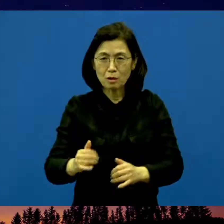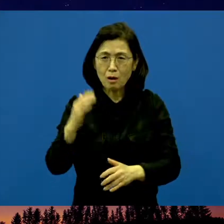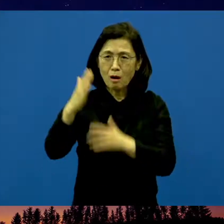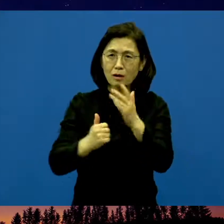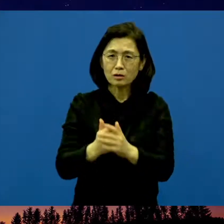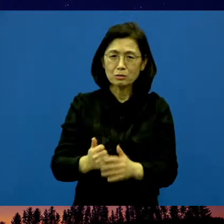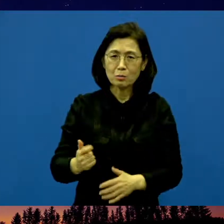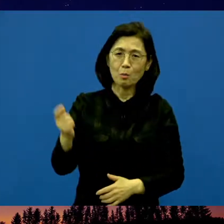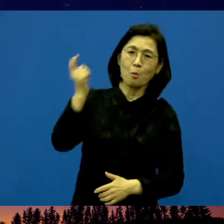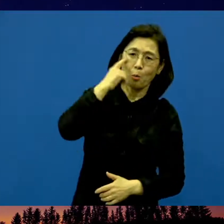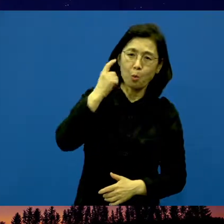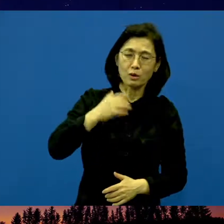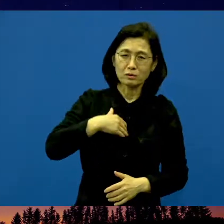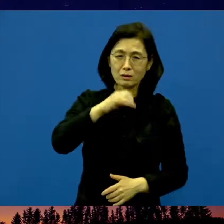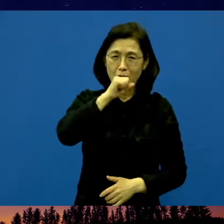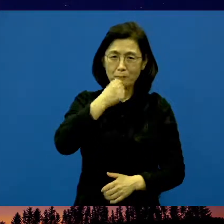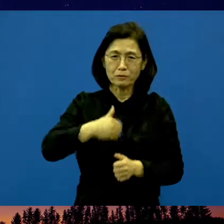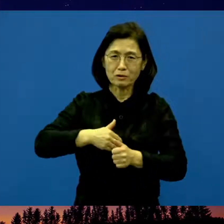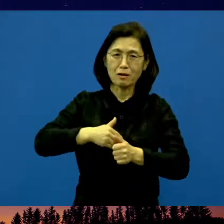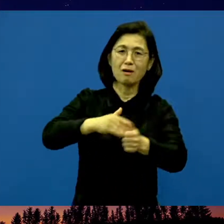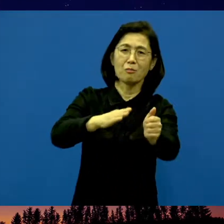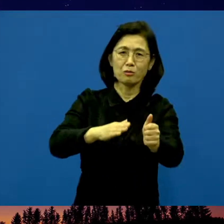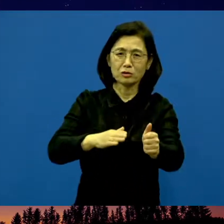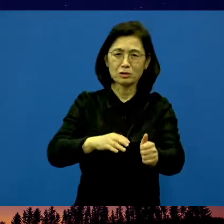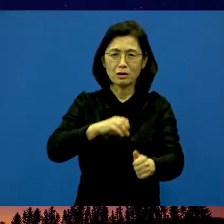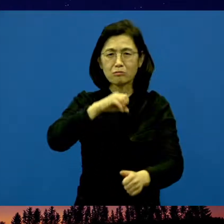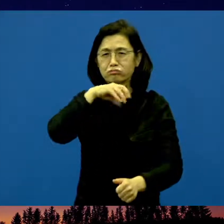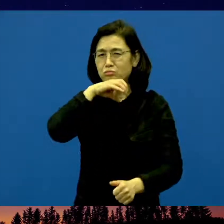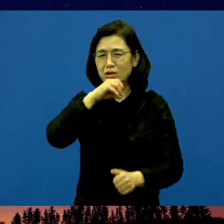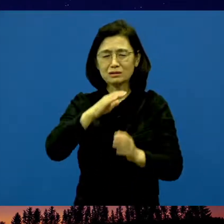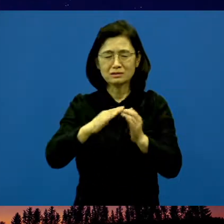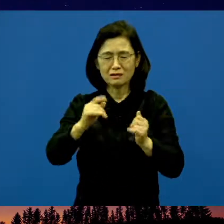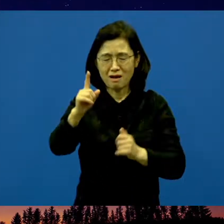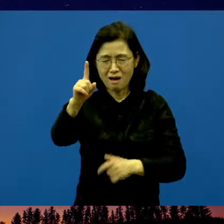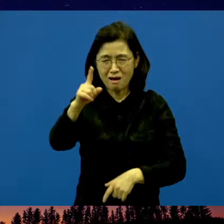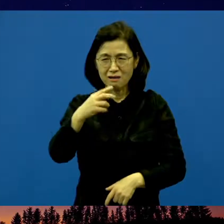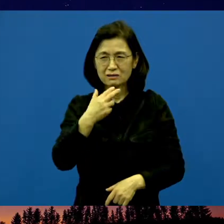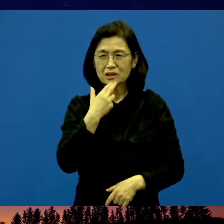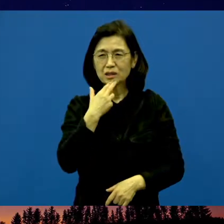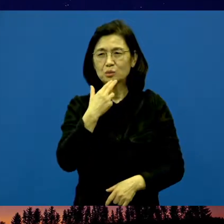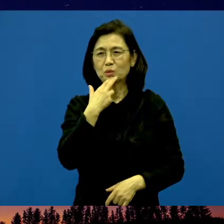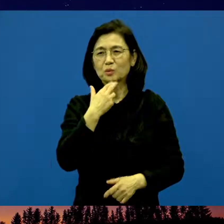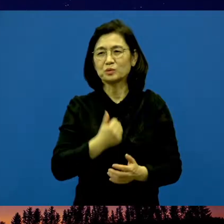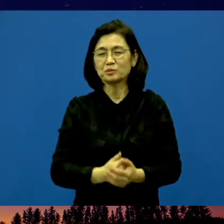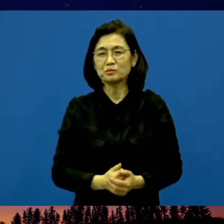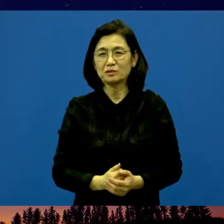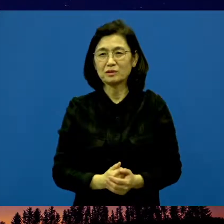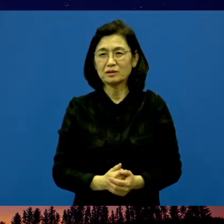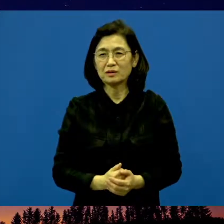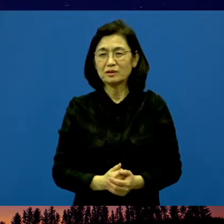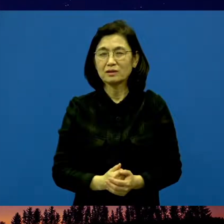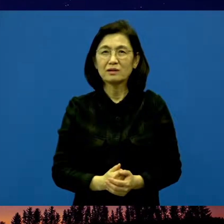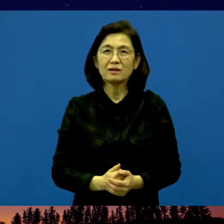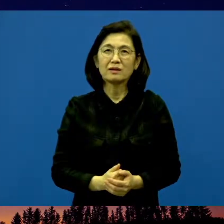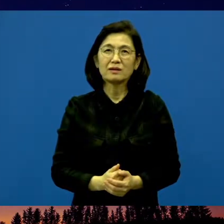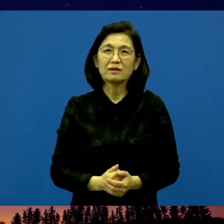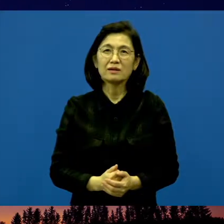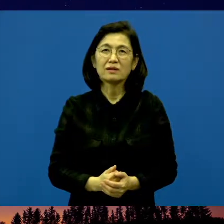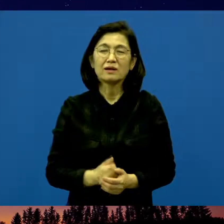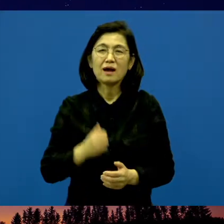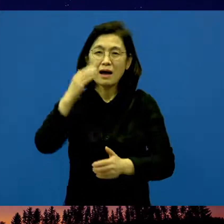하나님이 사람들에게 뭘 불어넣었어요? 소원을 불어넣으십니다. 그 소원은 강력한 거예요, 여러분. 안